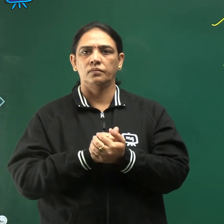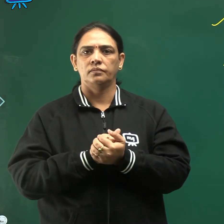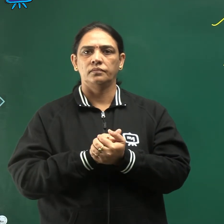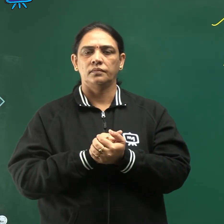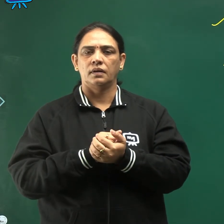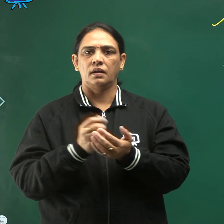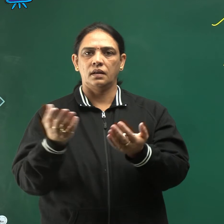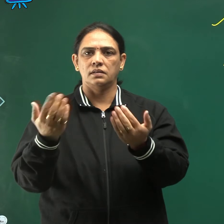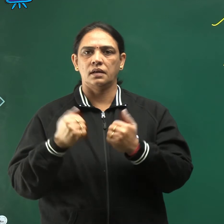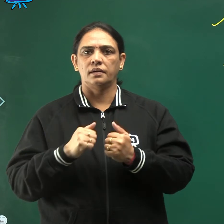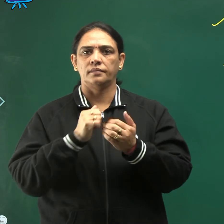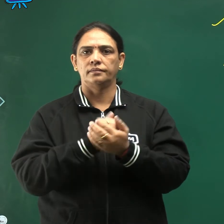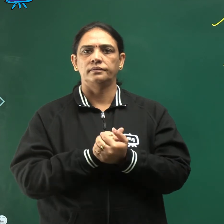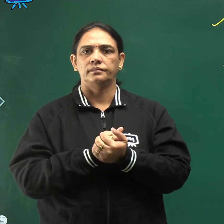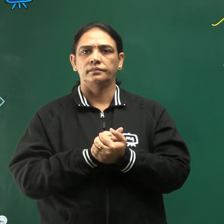लीजिए